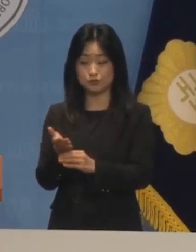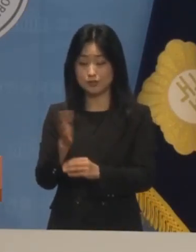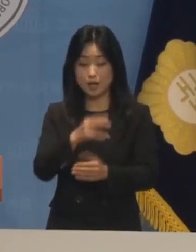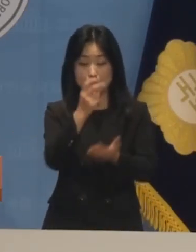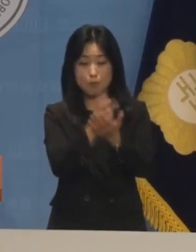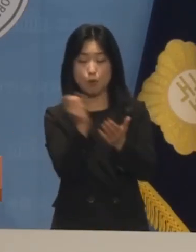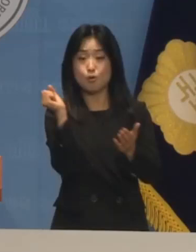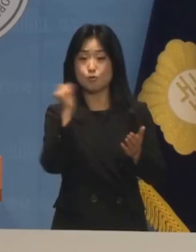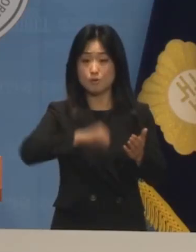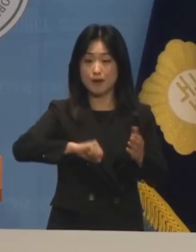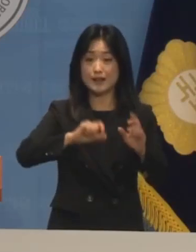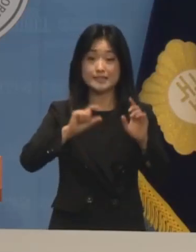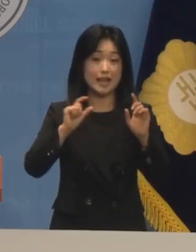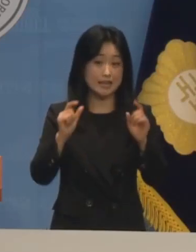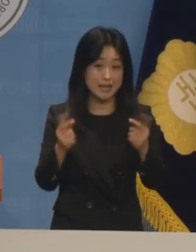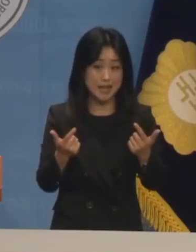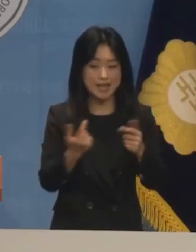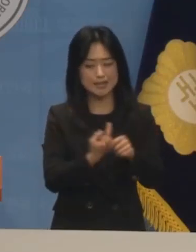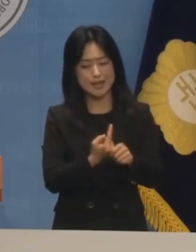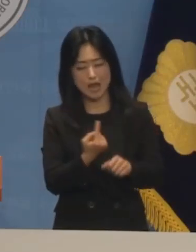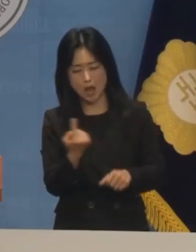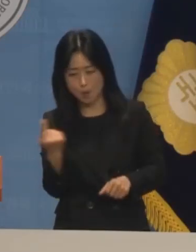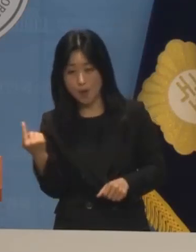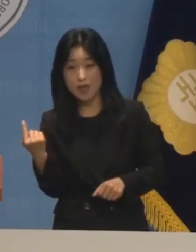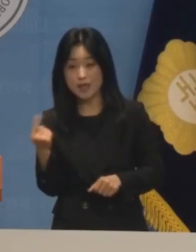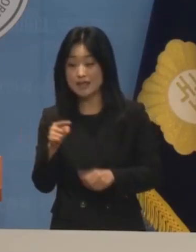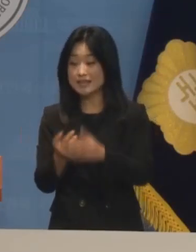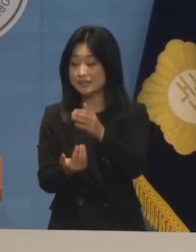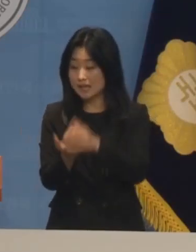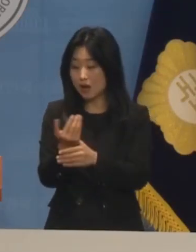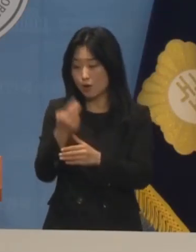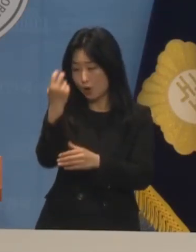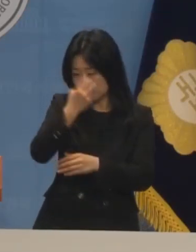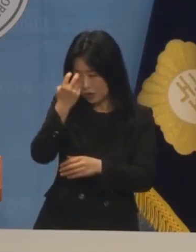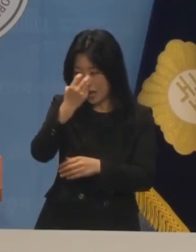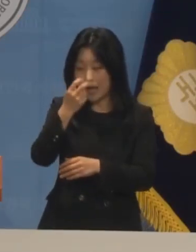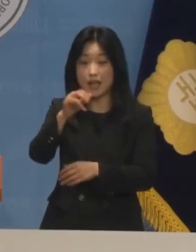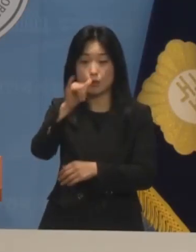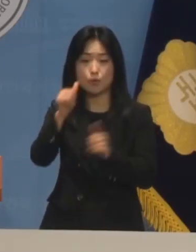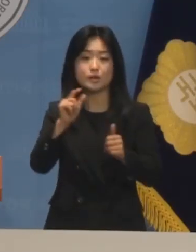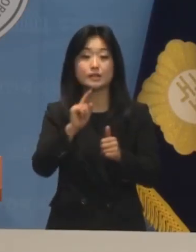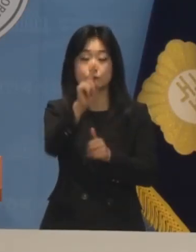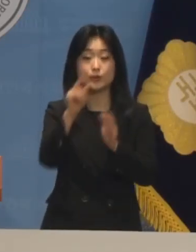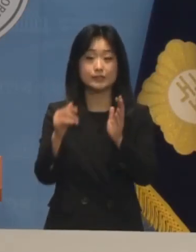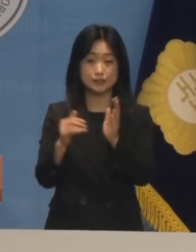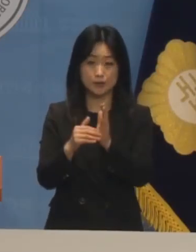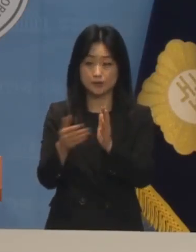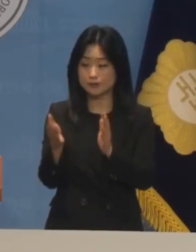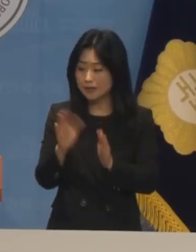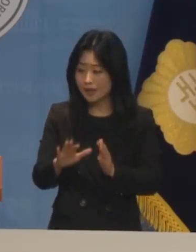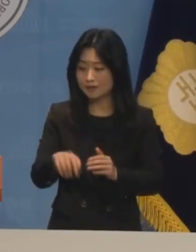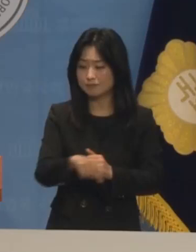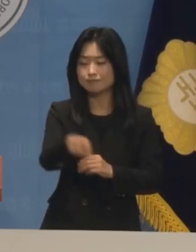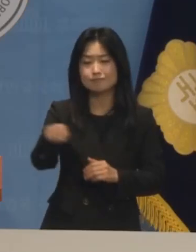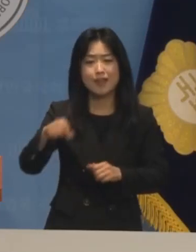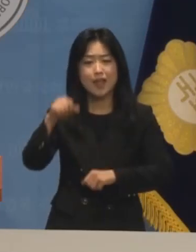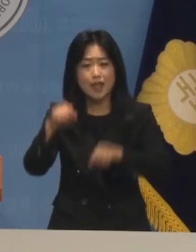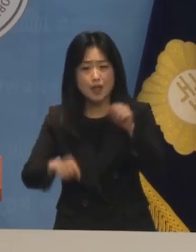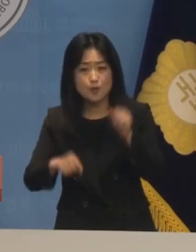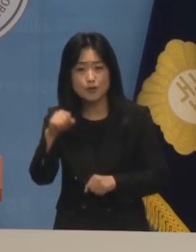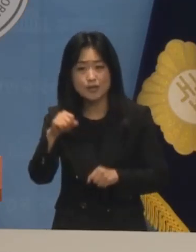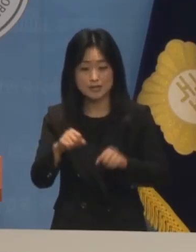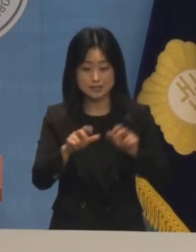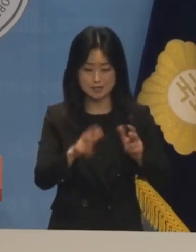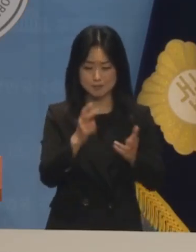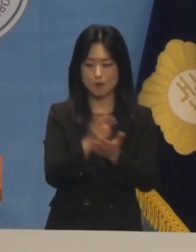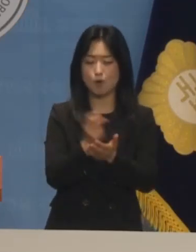법령에 위반되지 않게 예외적으로 이 사건을 무리하게 수사하여 기소하였으나 여전히 피고발인들의 행위는